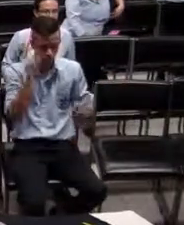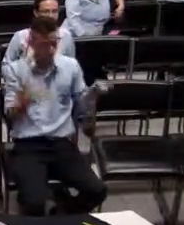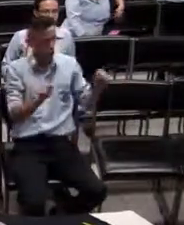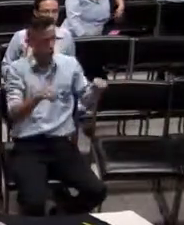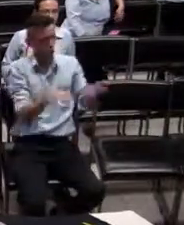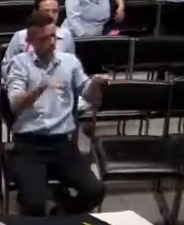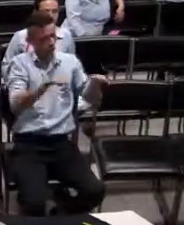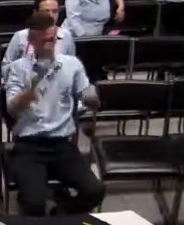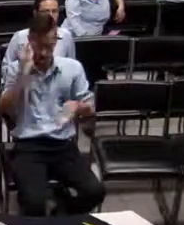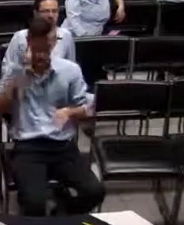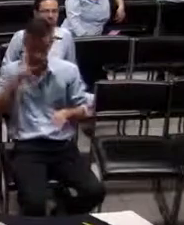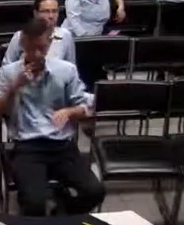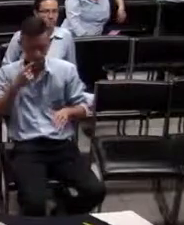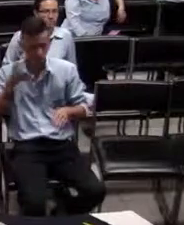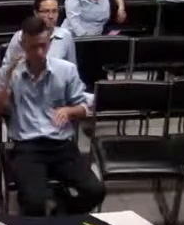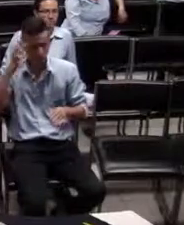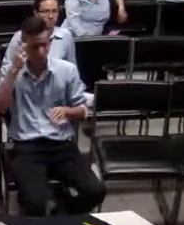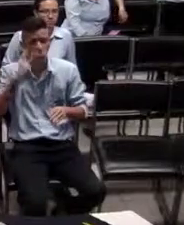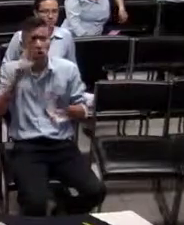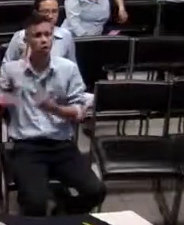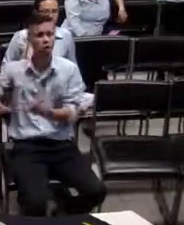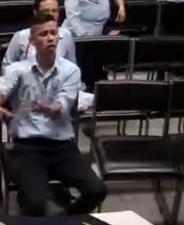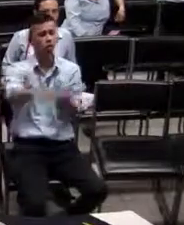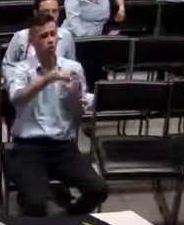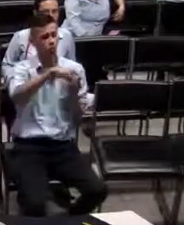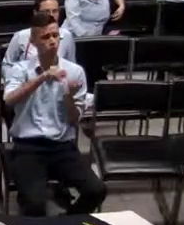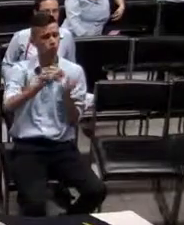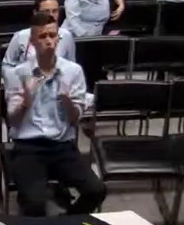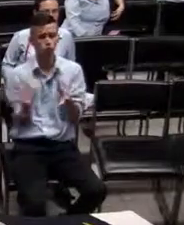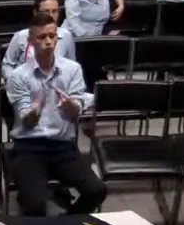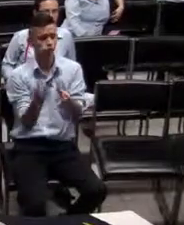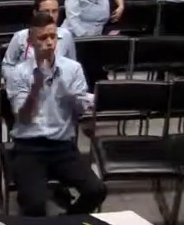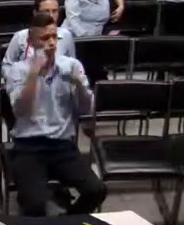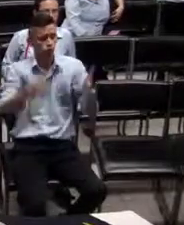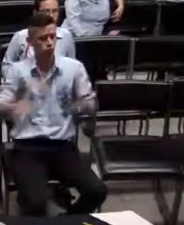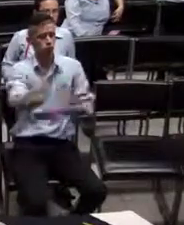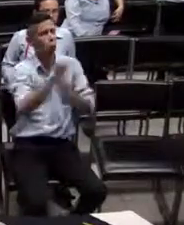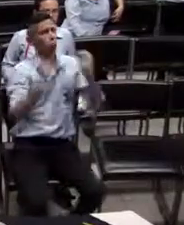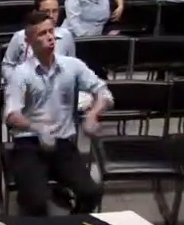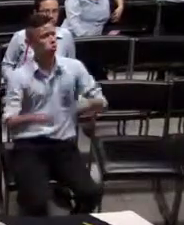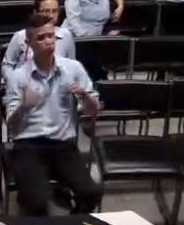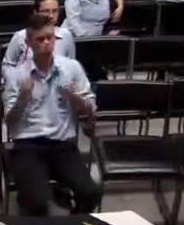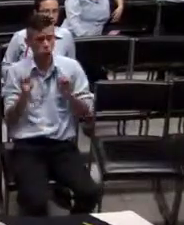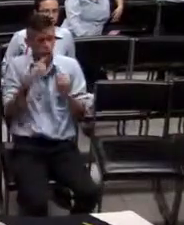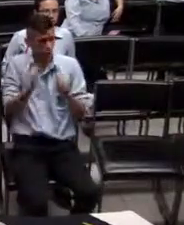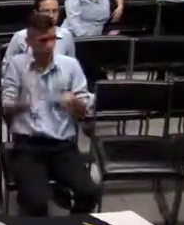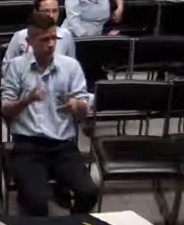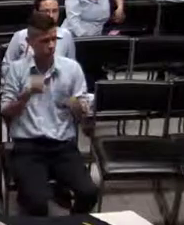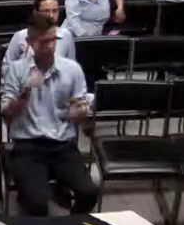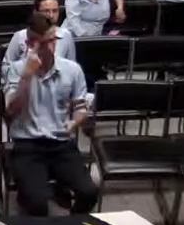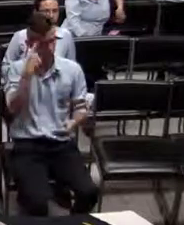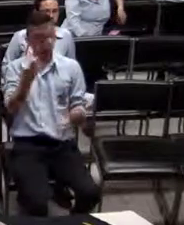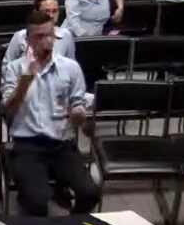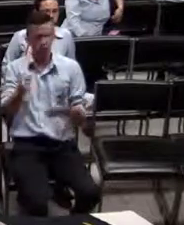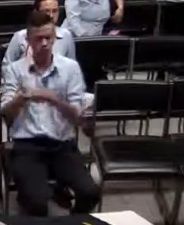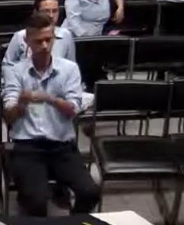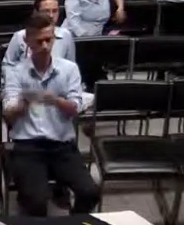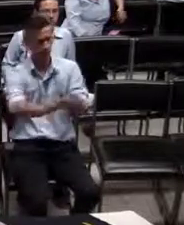persona sorda a una persona oyente. Pues hay algunos que dicen, no, es que el sordo y el oyente puede ser igual y por eso puede haber la